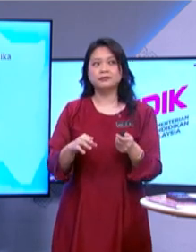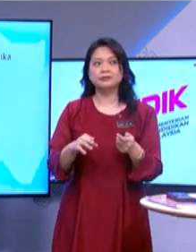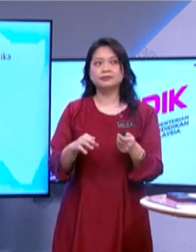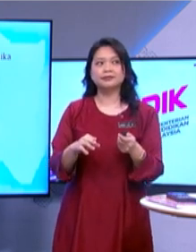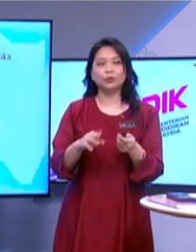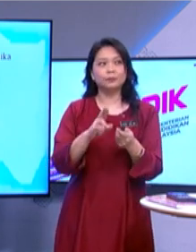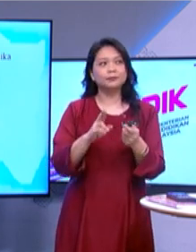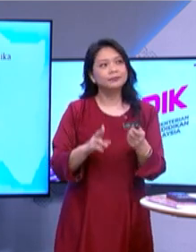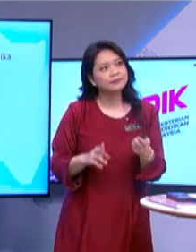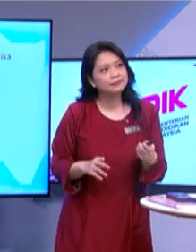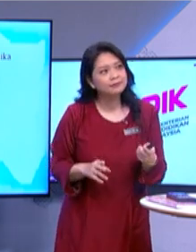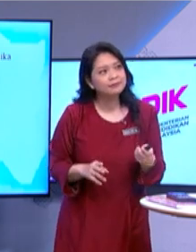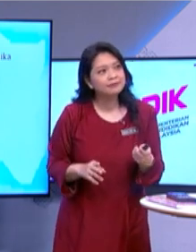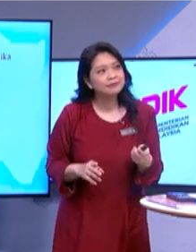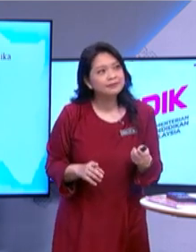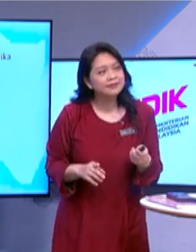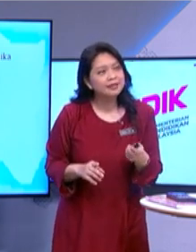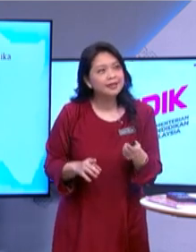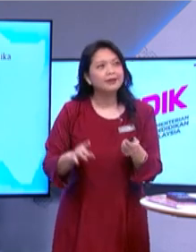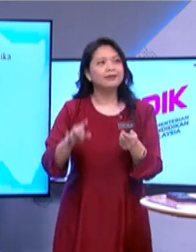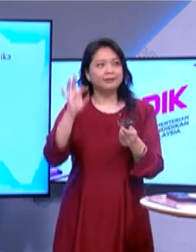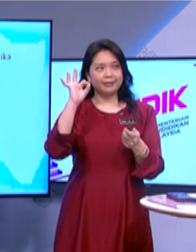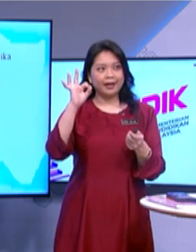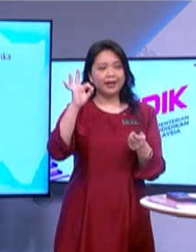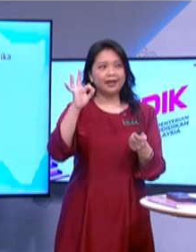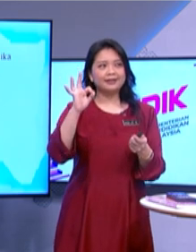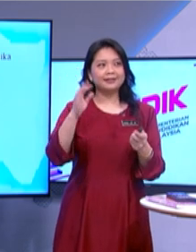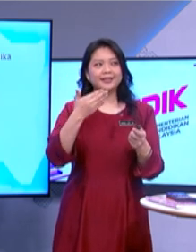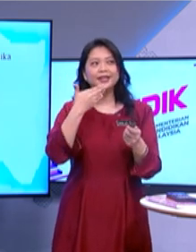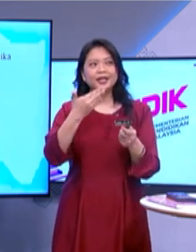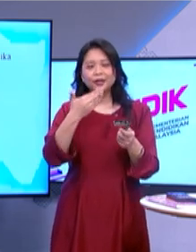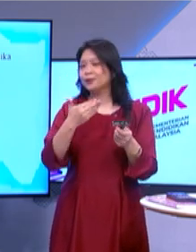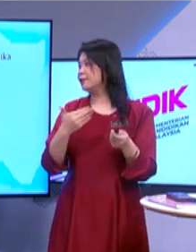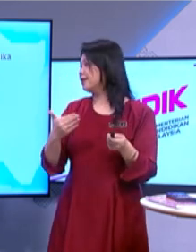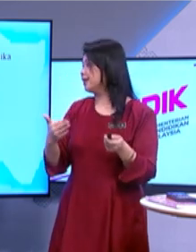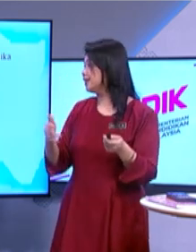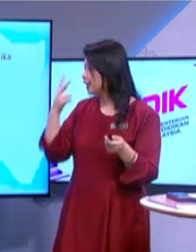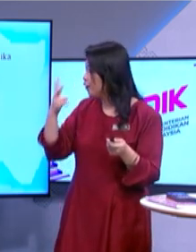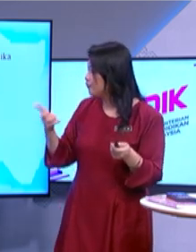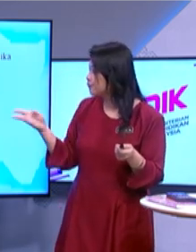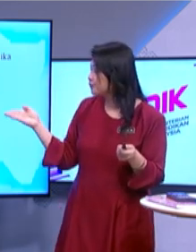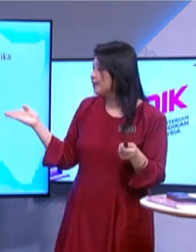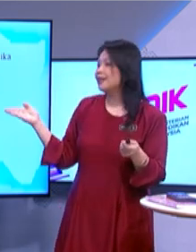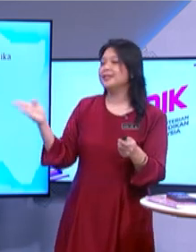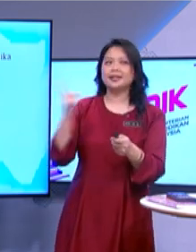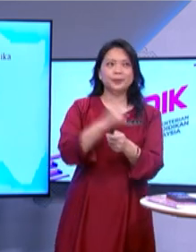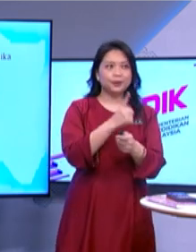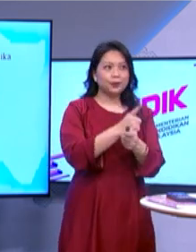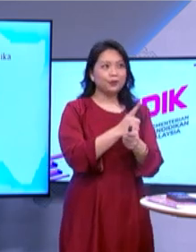dengan api sama dengan 3GP Once Oh gitu dia ucapan ya betul